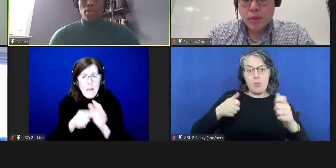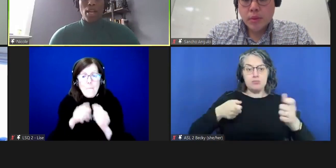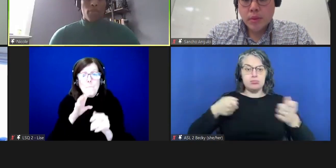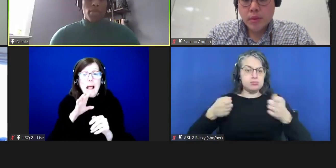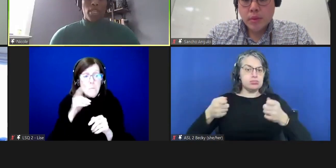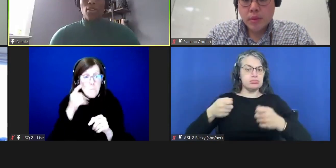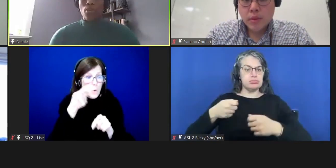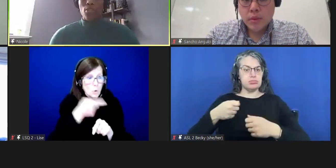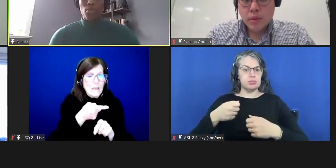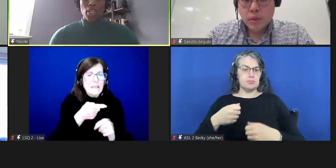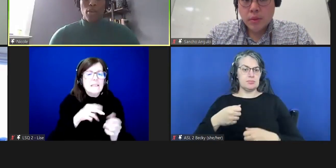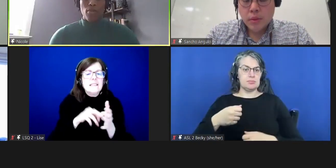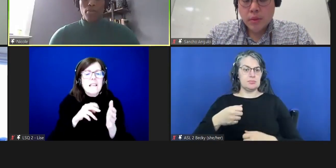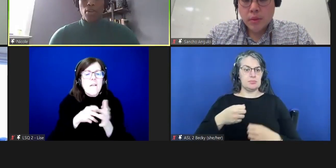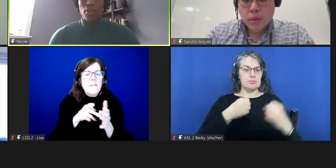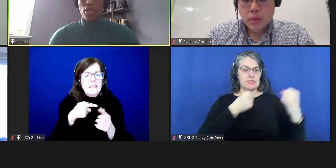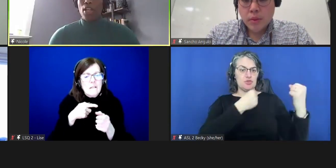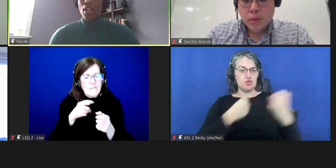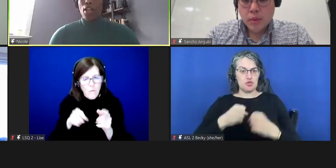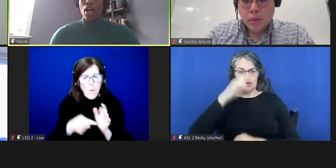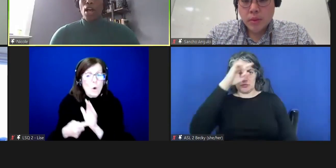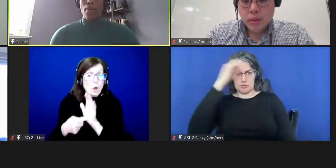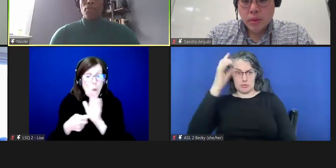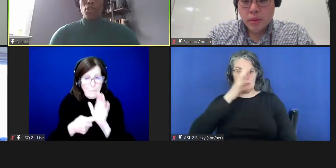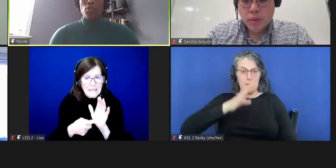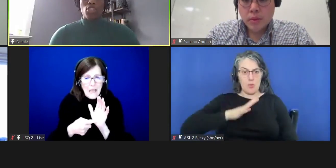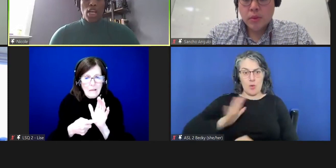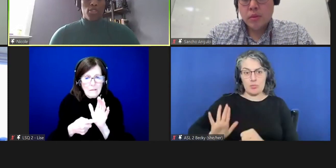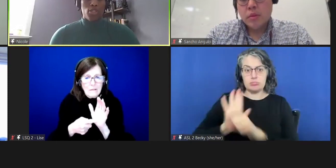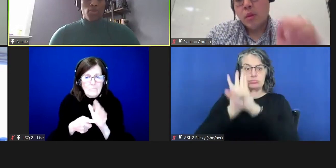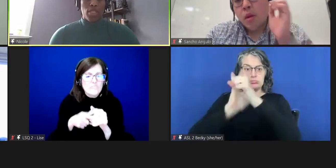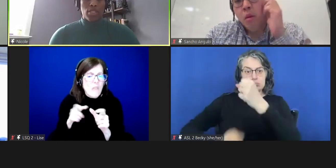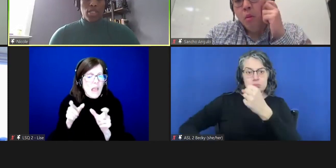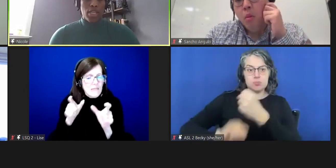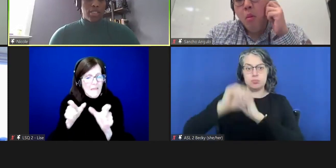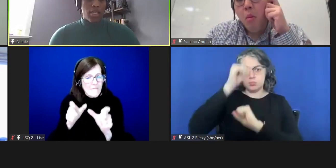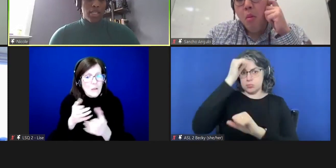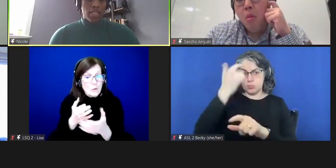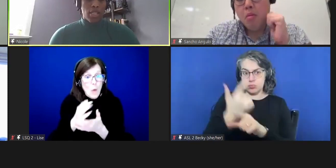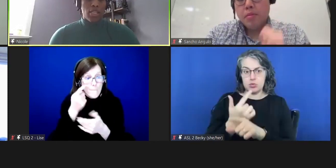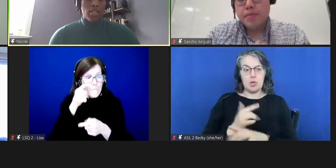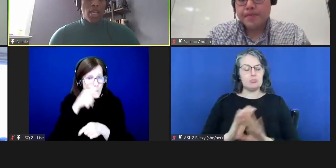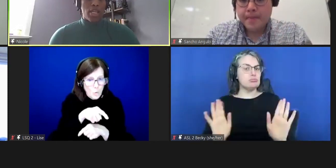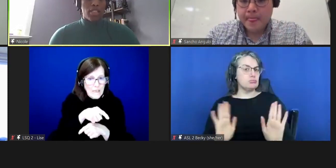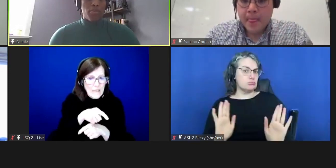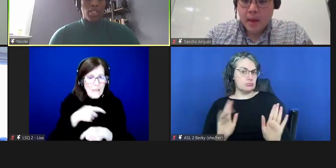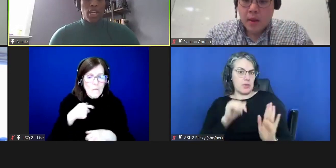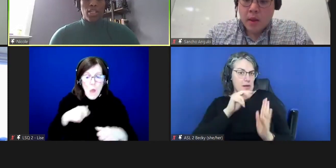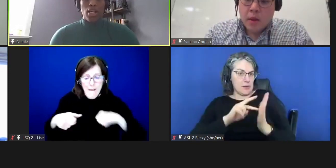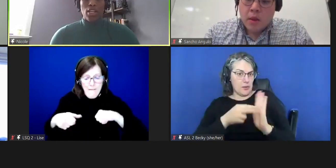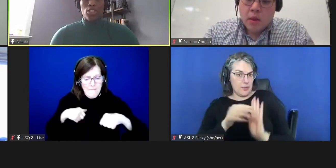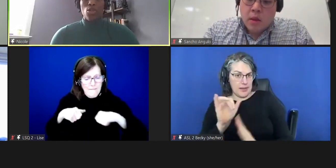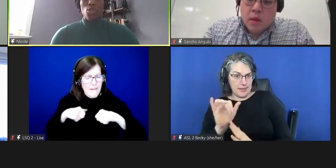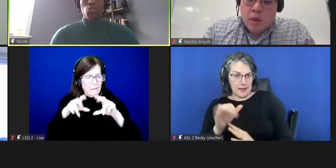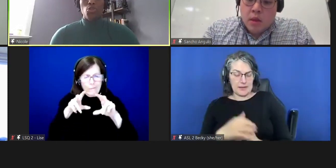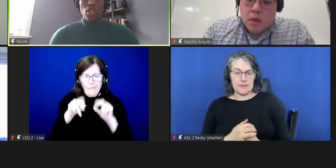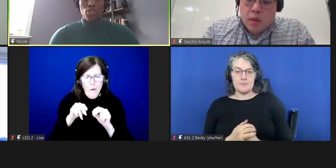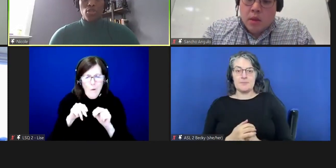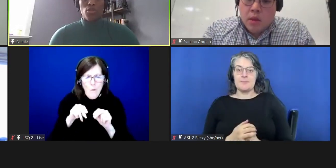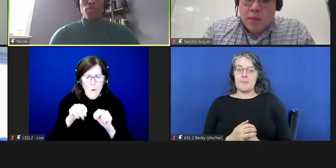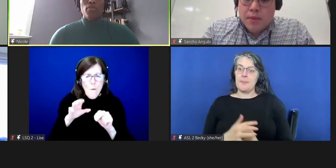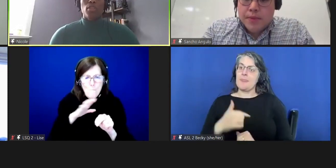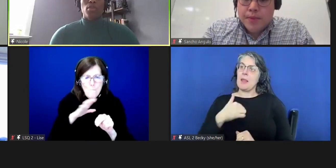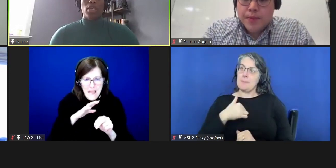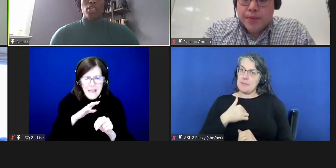advocate. Alors, je ne peux pas dire pas. Je ne suis pas en train de me vanter quand je dis ça, mais ça a présenté des difficultés.